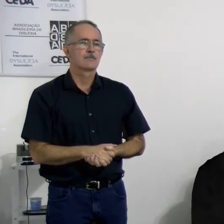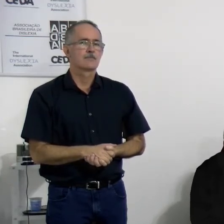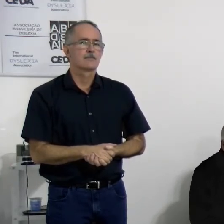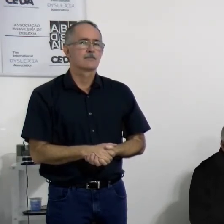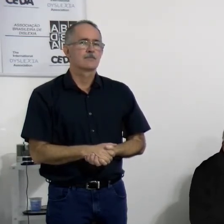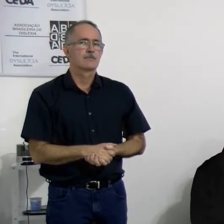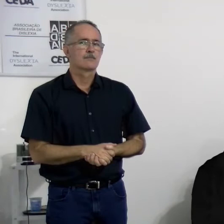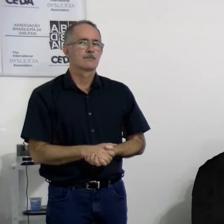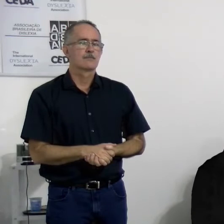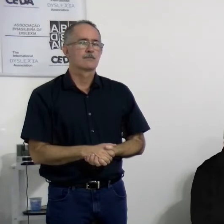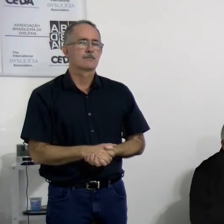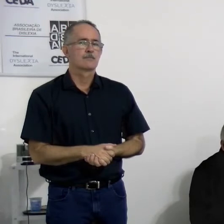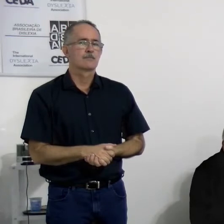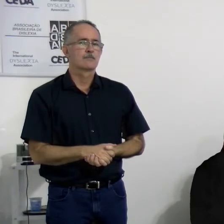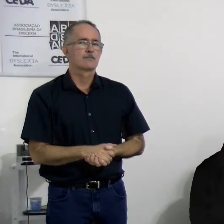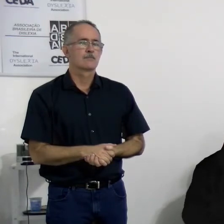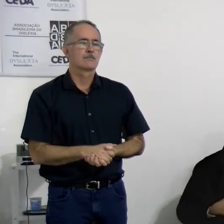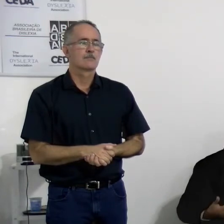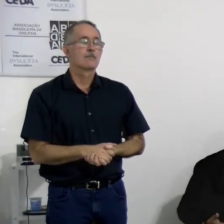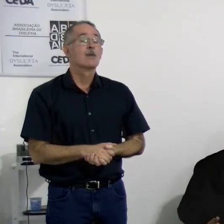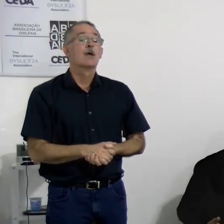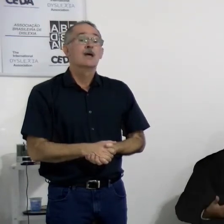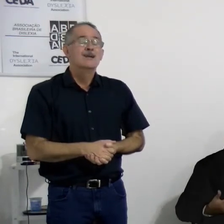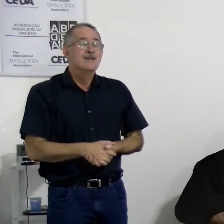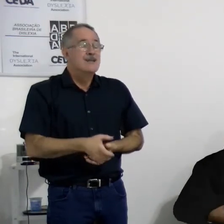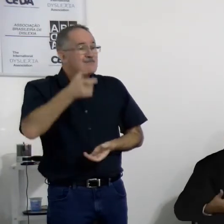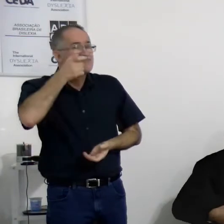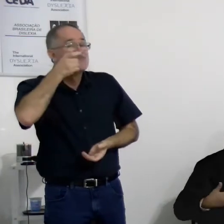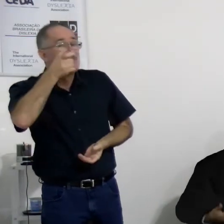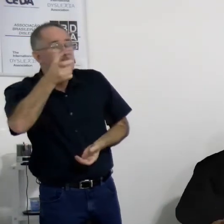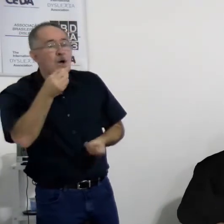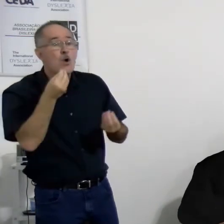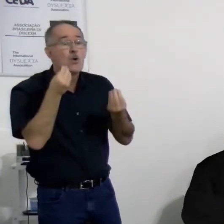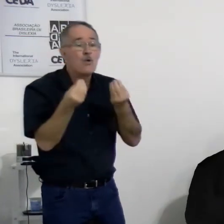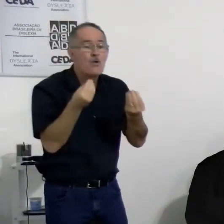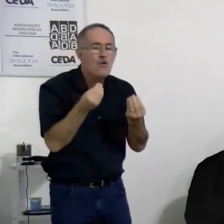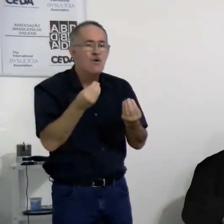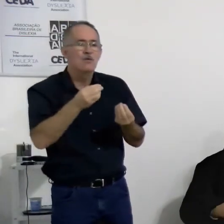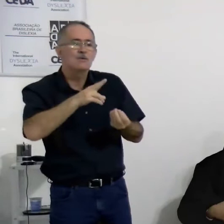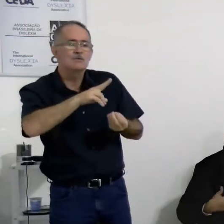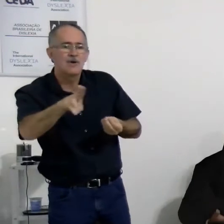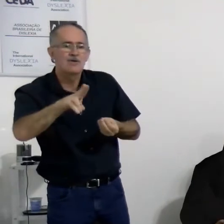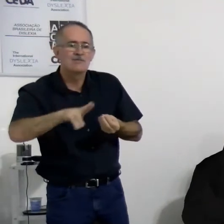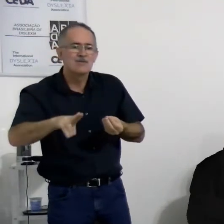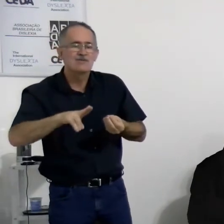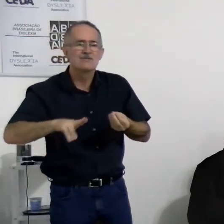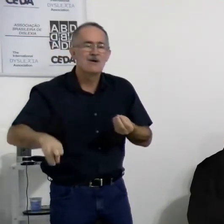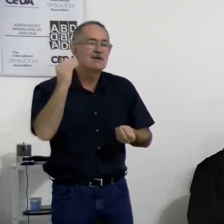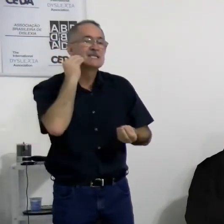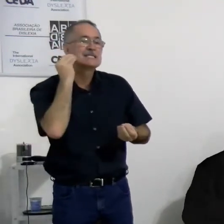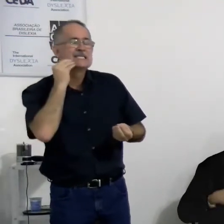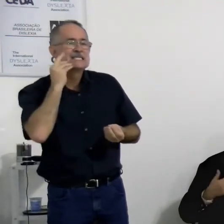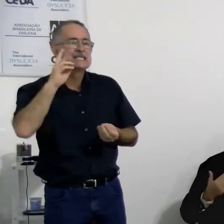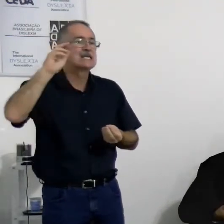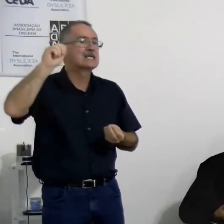know, reading fluency. Uhum. E ele percebeu que a nomeação serial rápida, né, o teste RAM, é